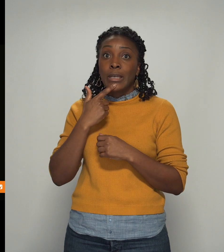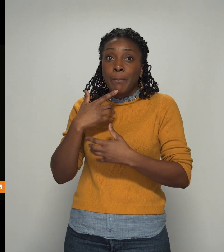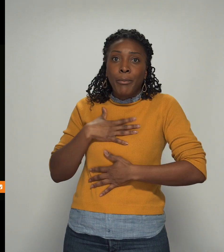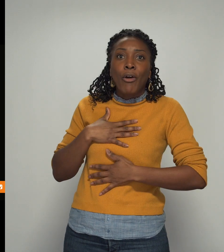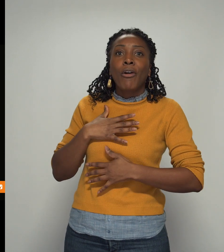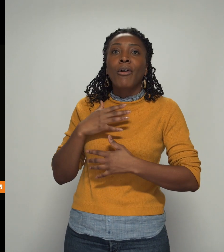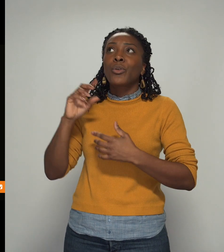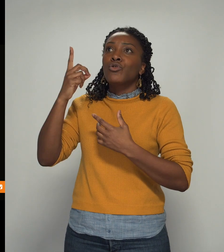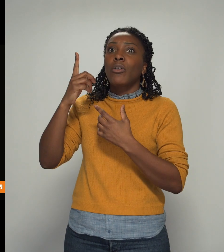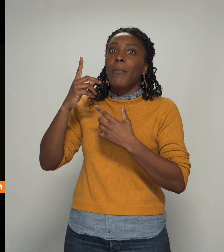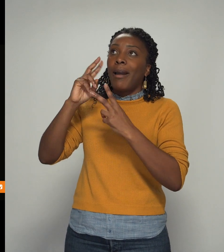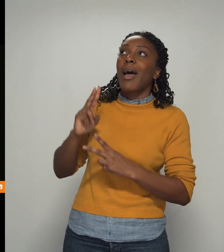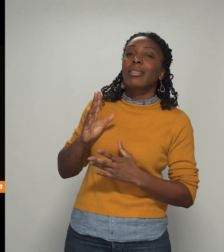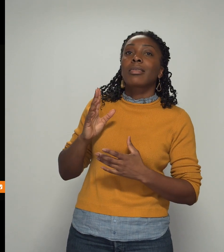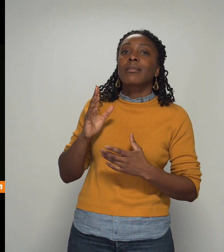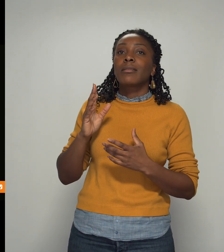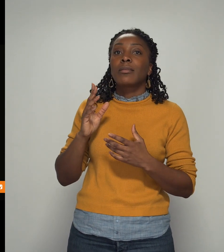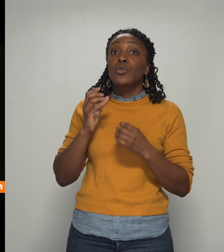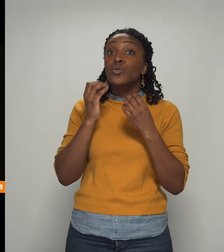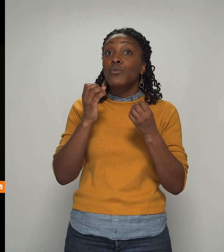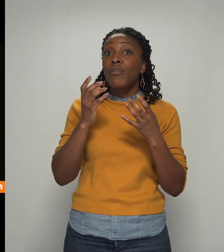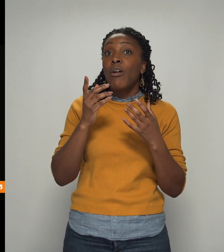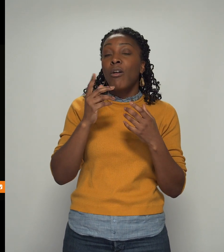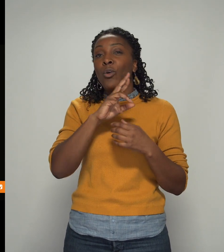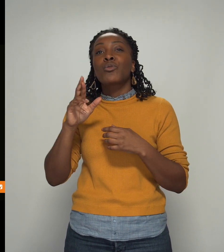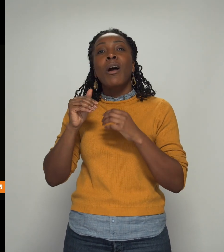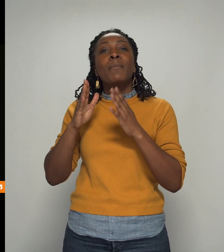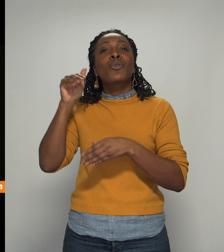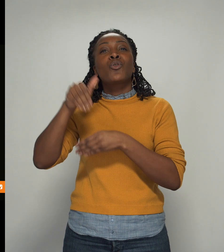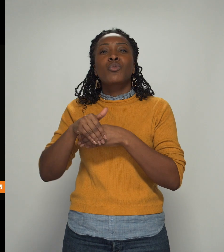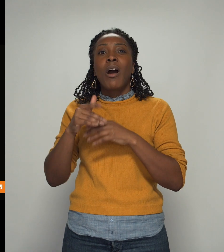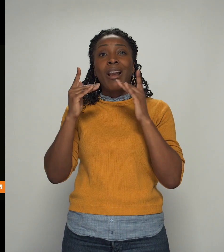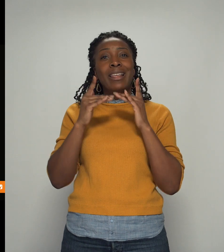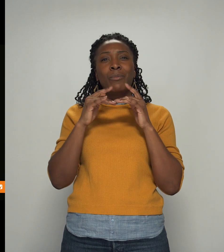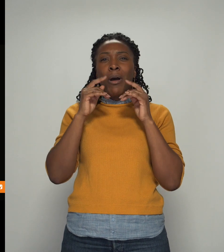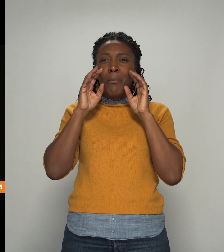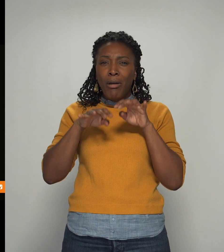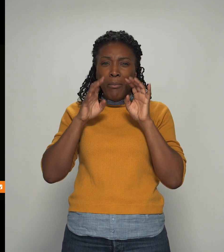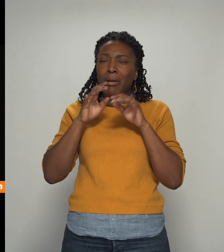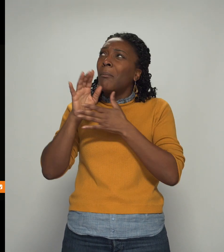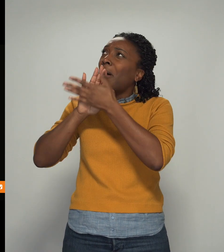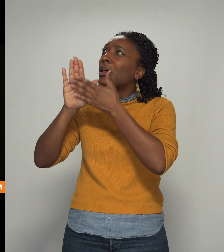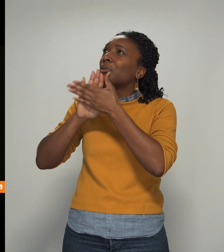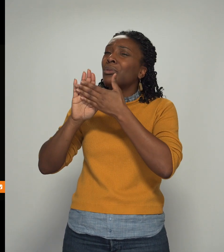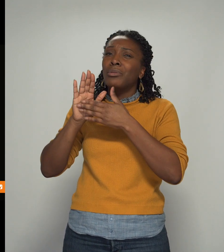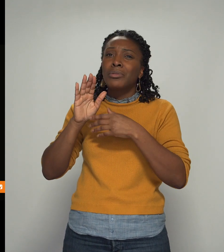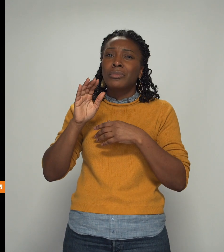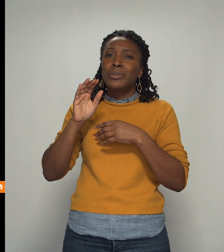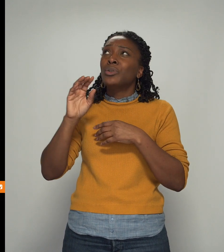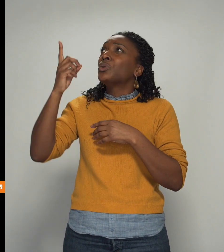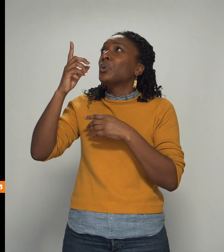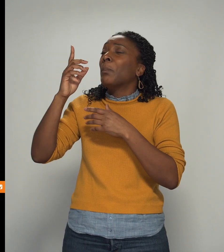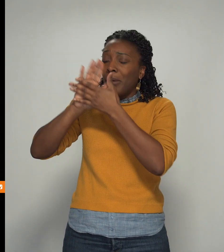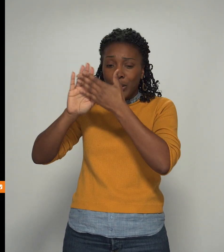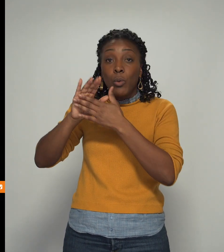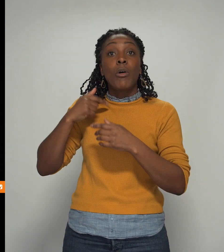cette crainte de Dieu, de faire mal à Dieu. Et quand je rentrais le soir chez moi, dans mon lit, je pleurais. Je sanglotais, je demandais pardon à Dieu en disant « Seigneur, je suis désolé. Pardon